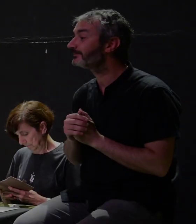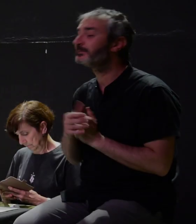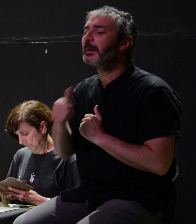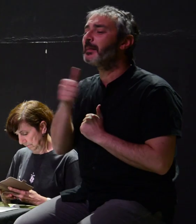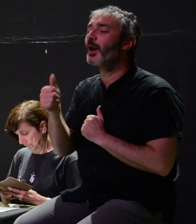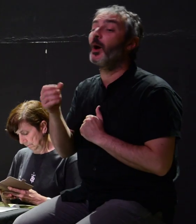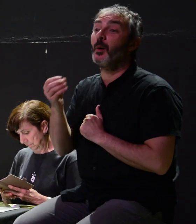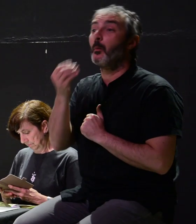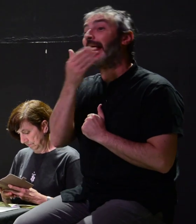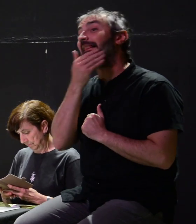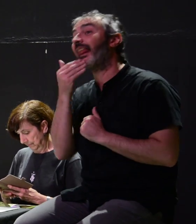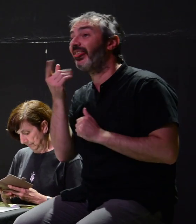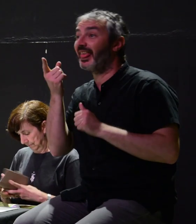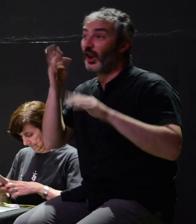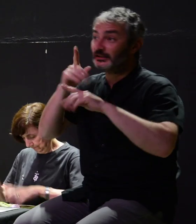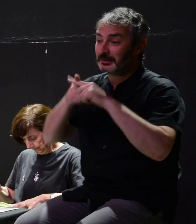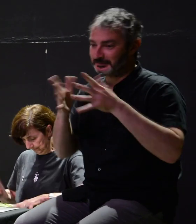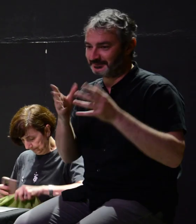Primer de tot, bon vespre.